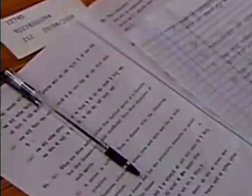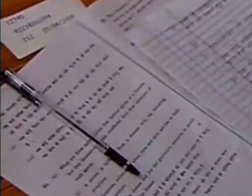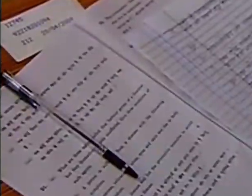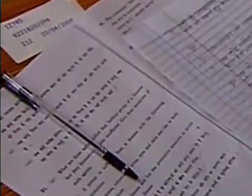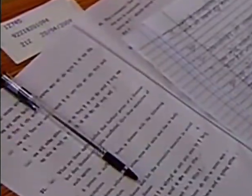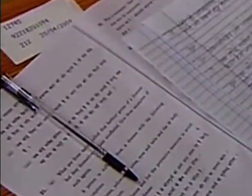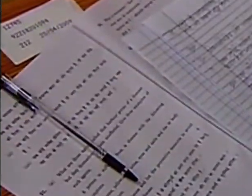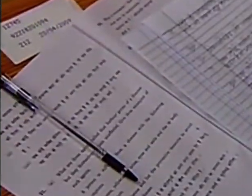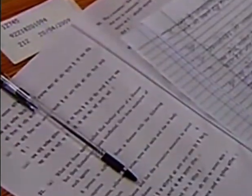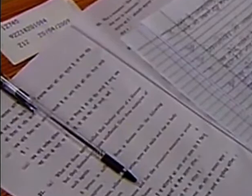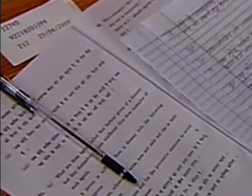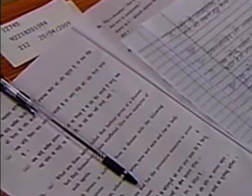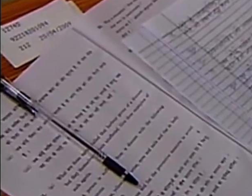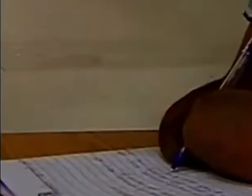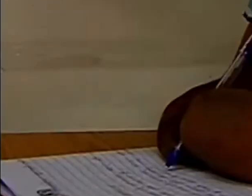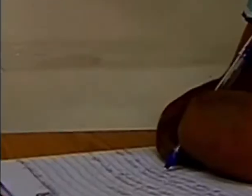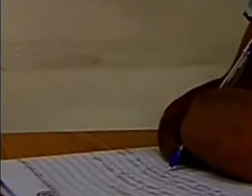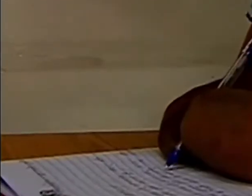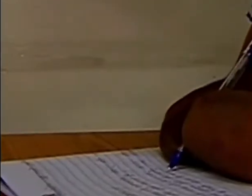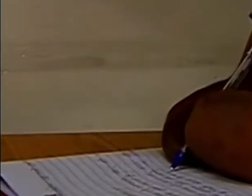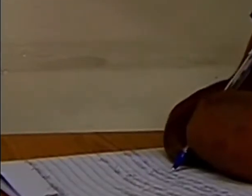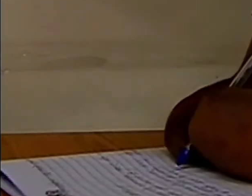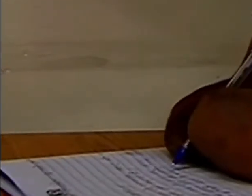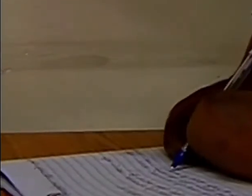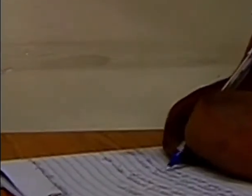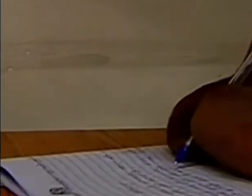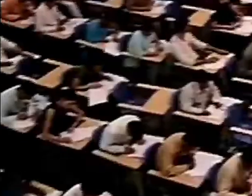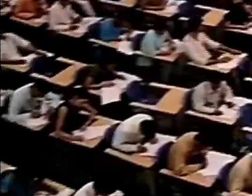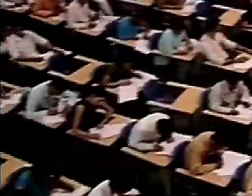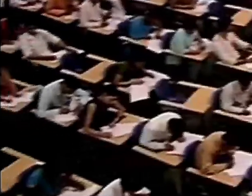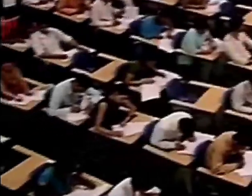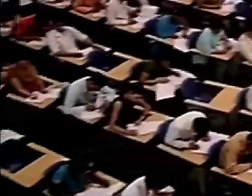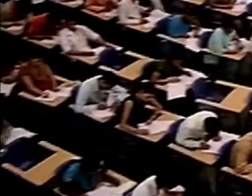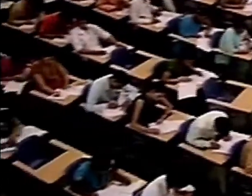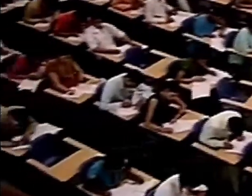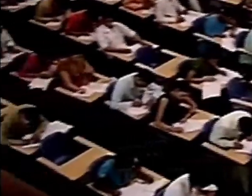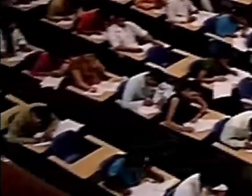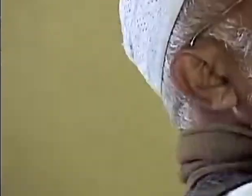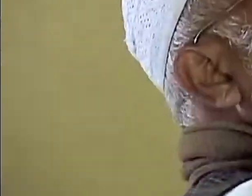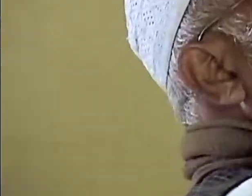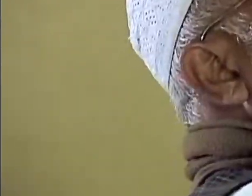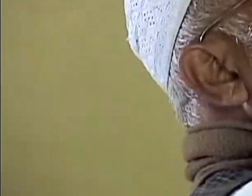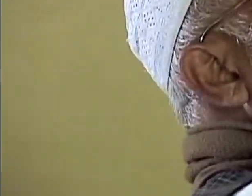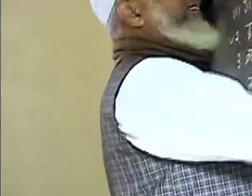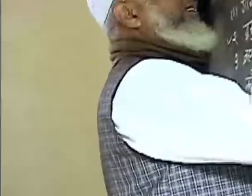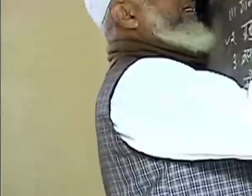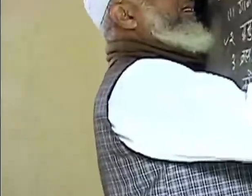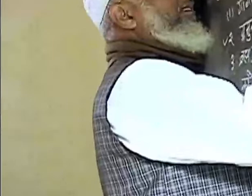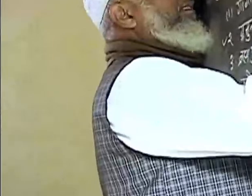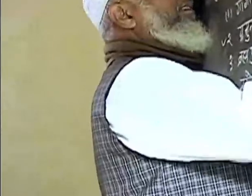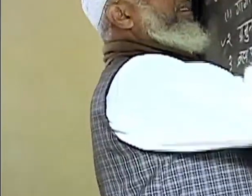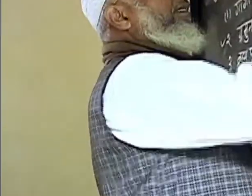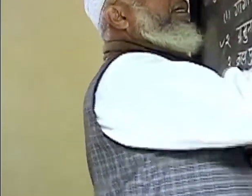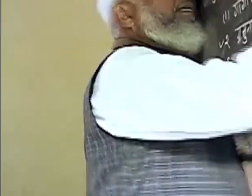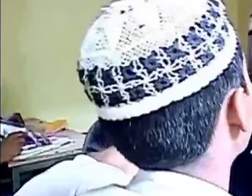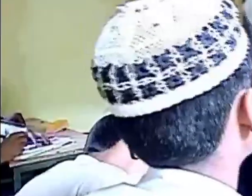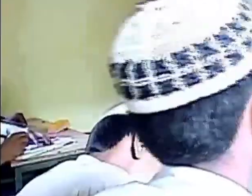परीक्षा का अवसर एक बार ही क्यों